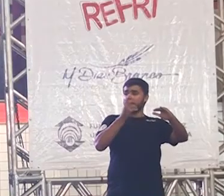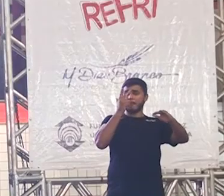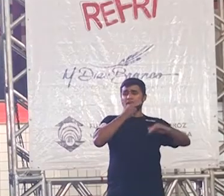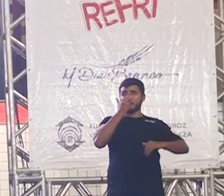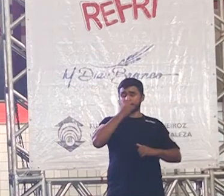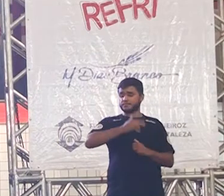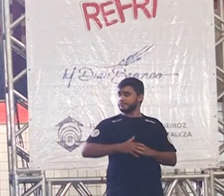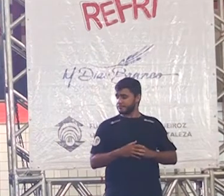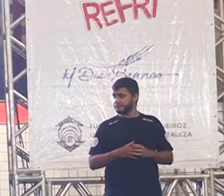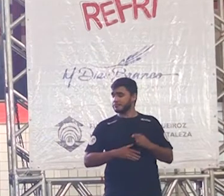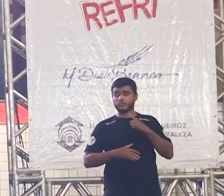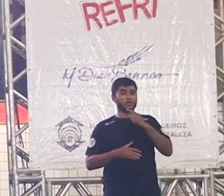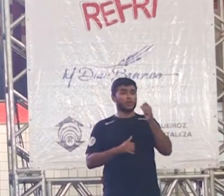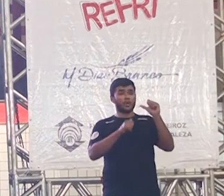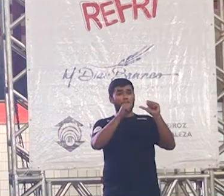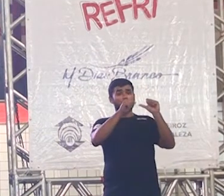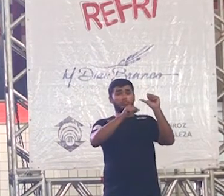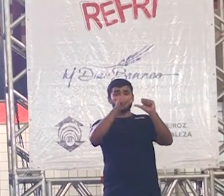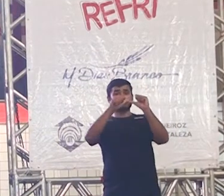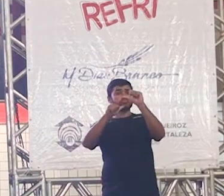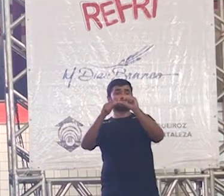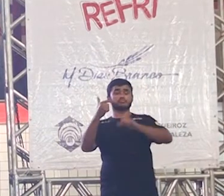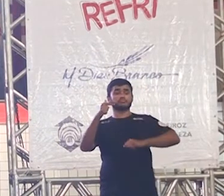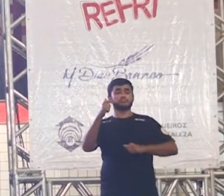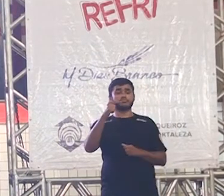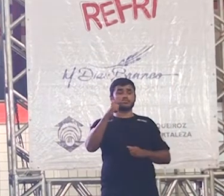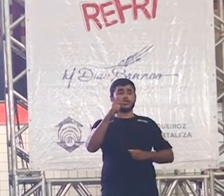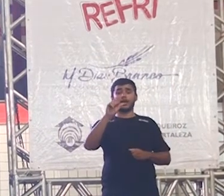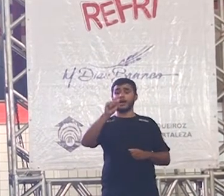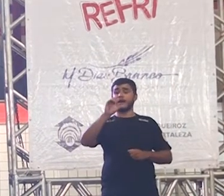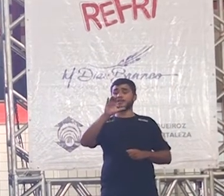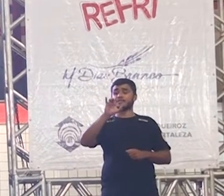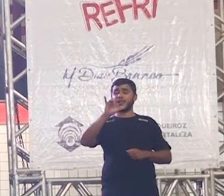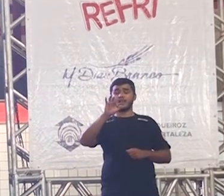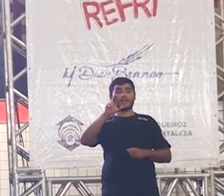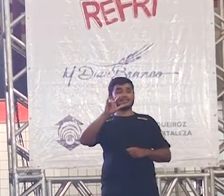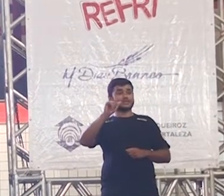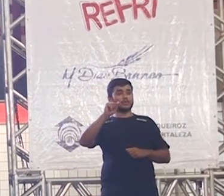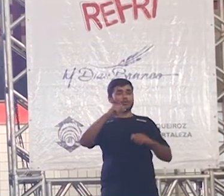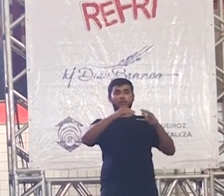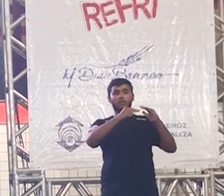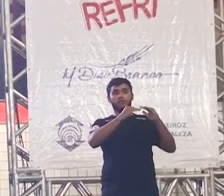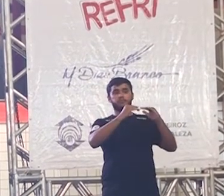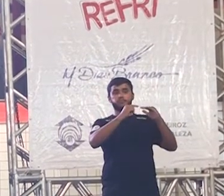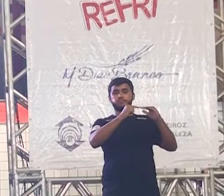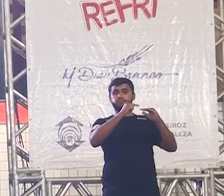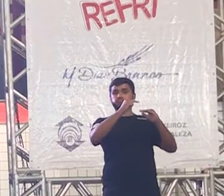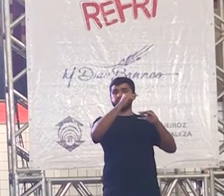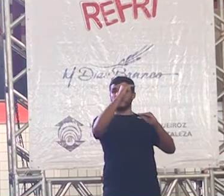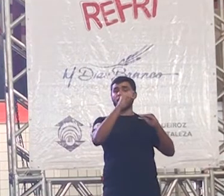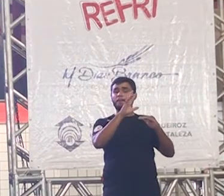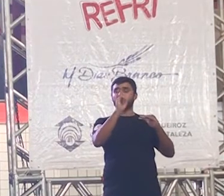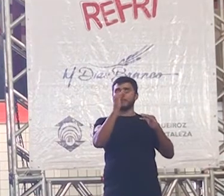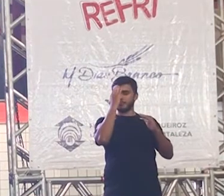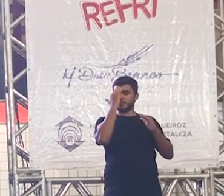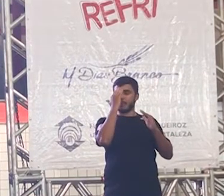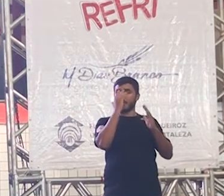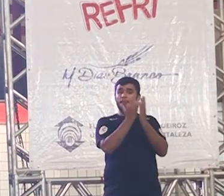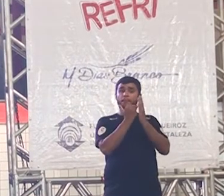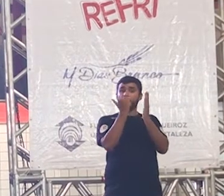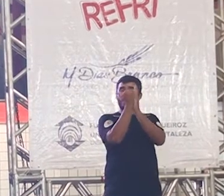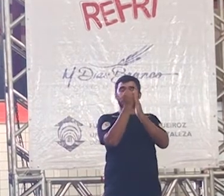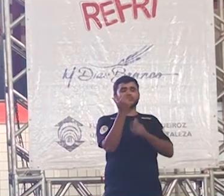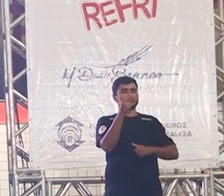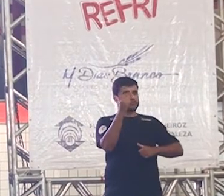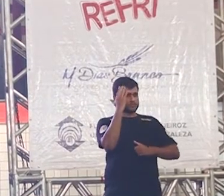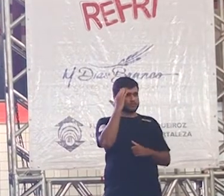constante, eu não vou ter variação dela, então eu não tenho aceleração. Lembra que a aceleração é a taxa de variação